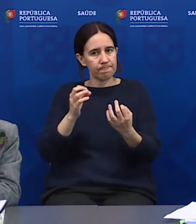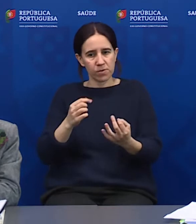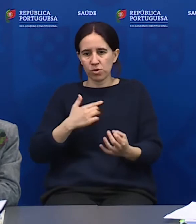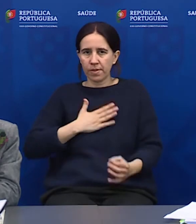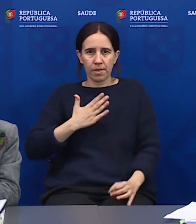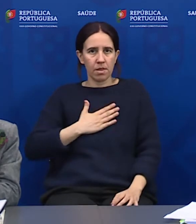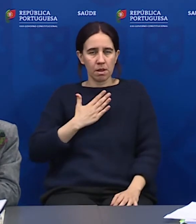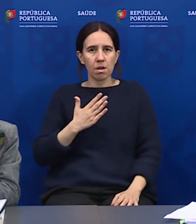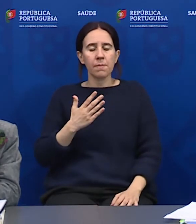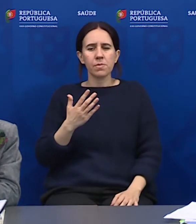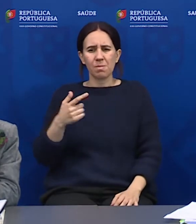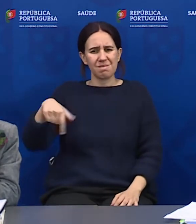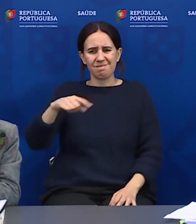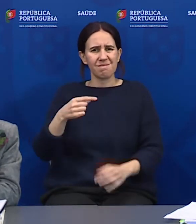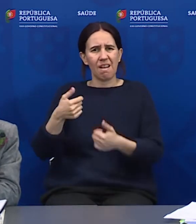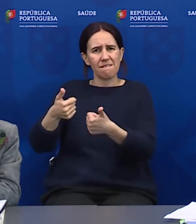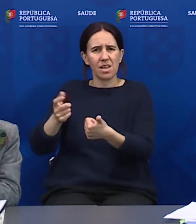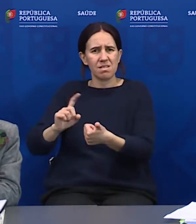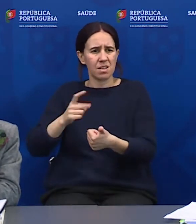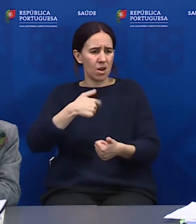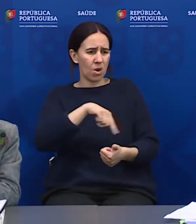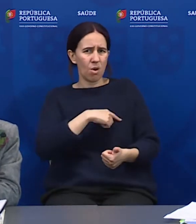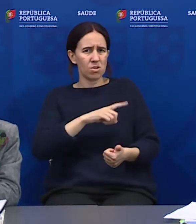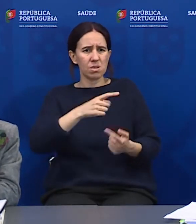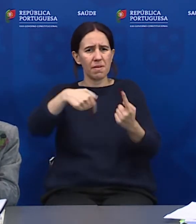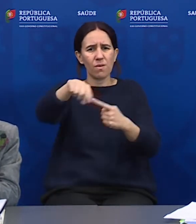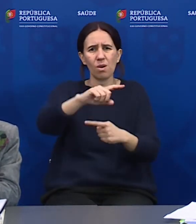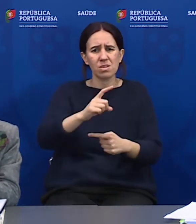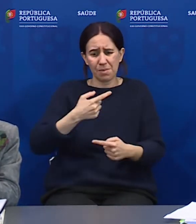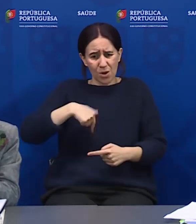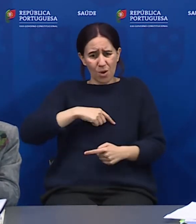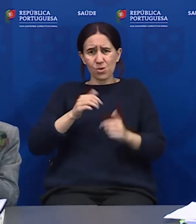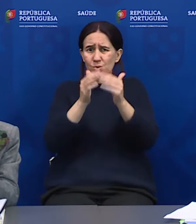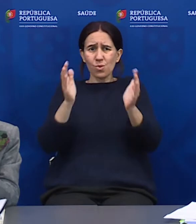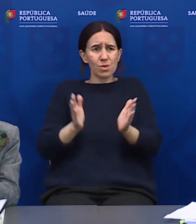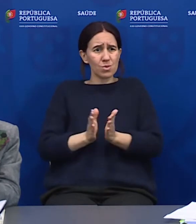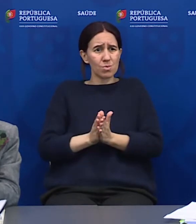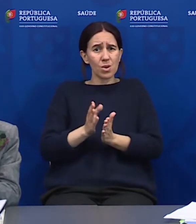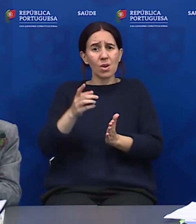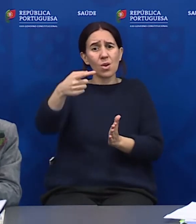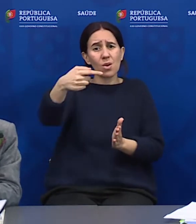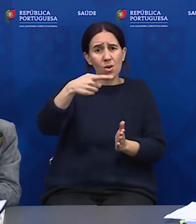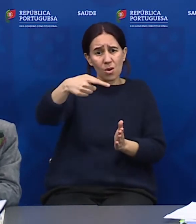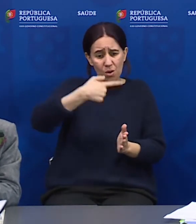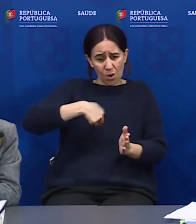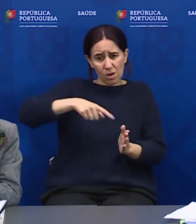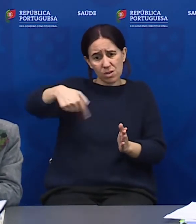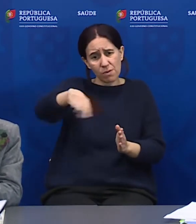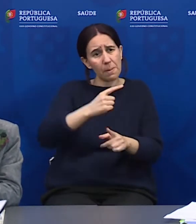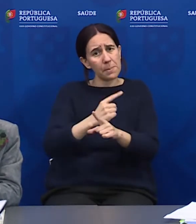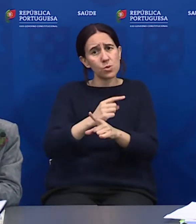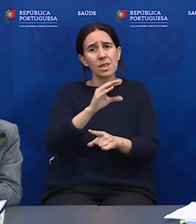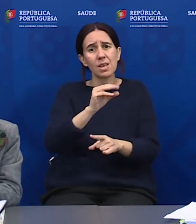desses. Nem interessaria a ninguém, nem a nós, nem a vós, nem a nós todos, porque nós e vós somos os mesmos, somos os 10 milhões